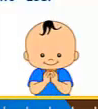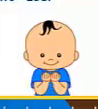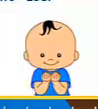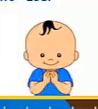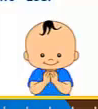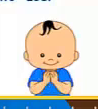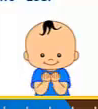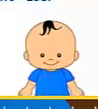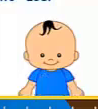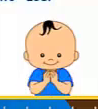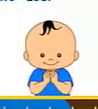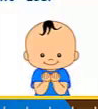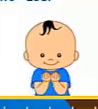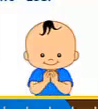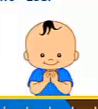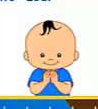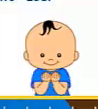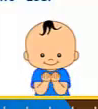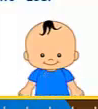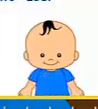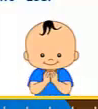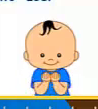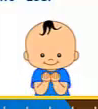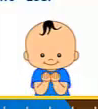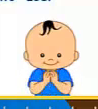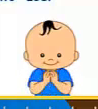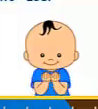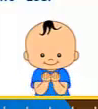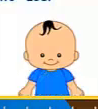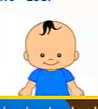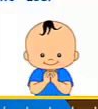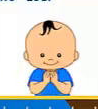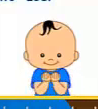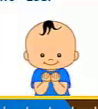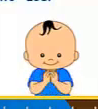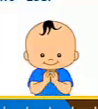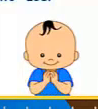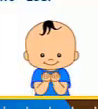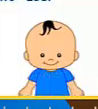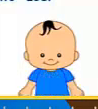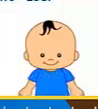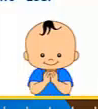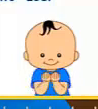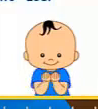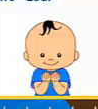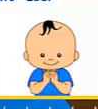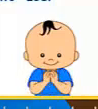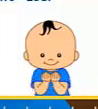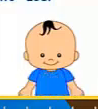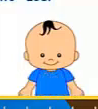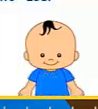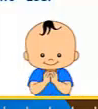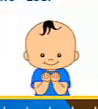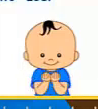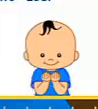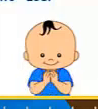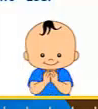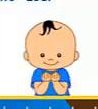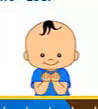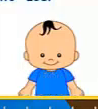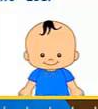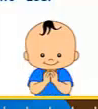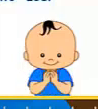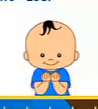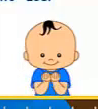conglomerados. Fundamentalmente, la prueba de permutación para la interacción requirió la reorganización de los sujetos en